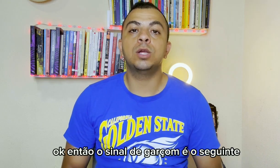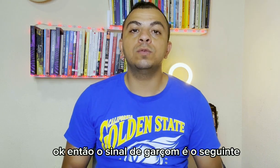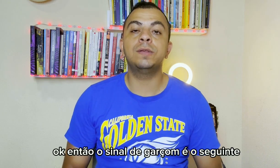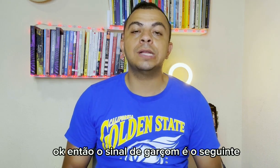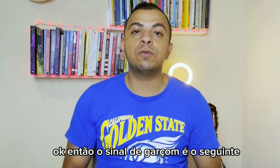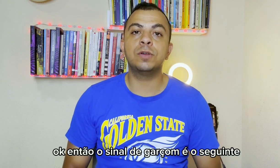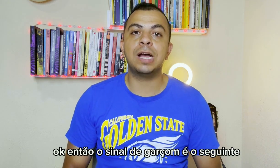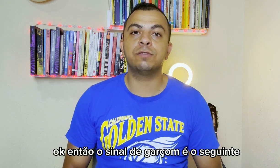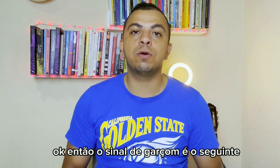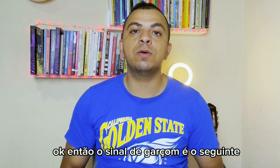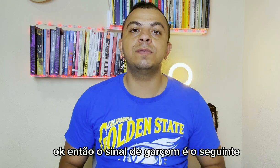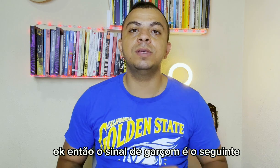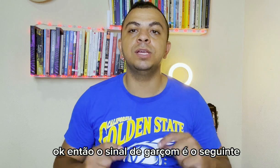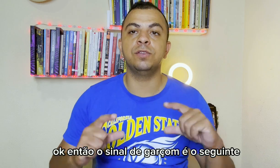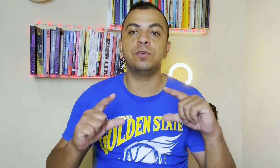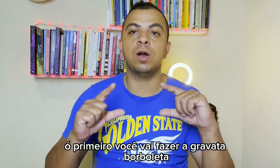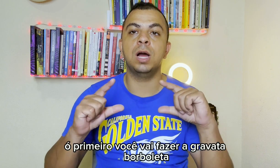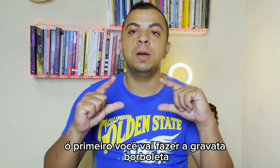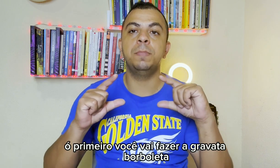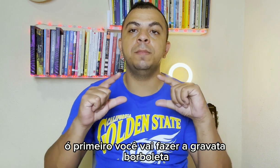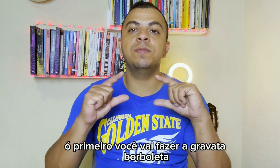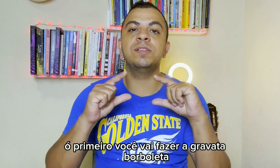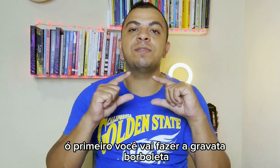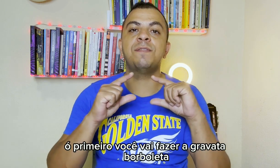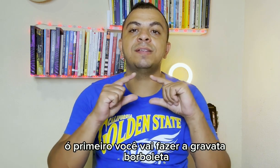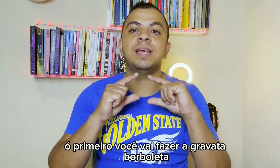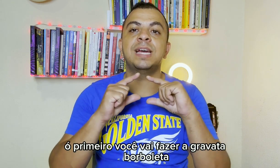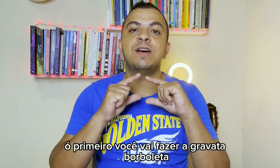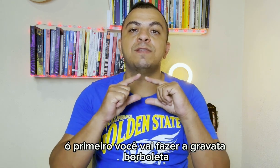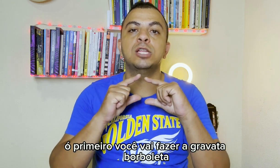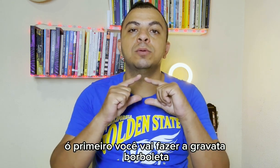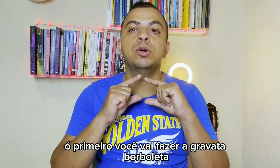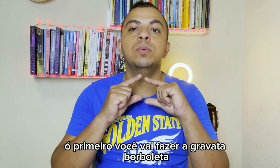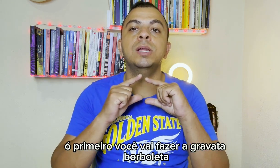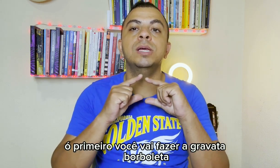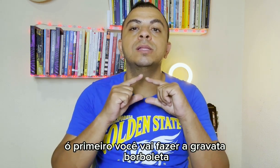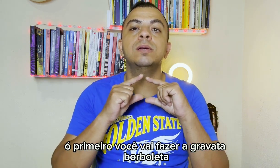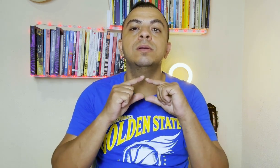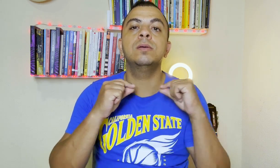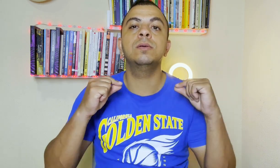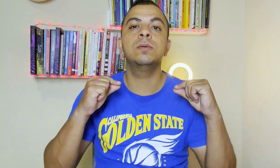o sinal de garçom é o seguinte, ó. Primeiro você vai fazer a gravata borboleta,